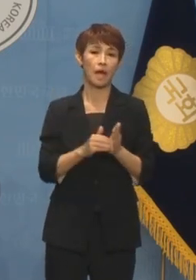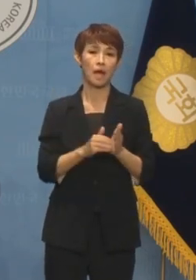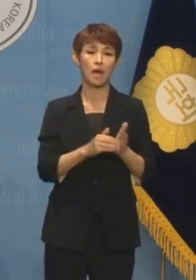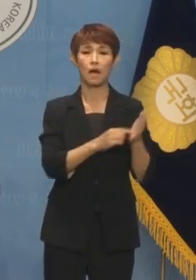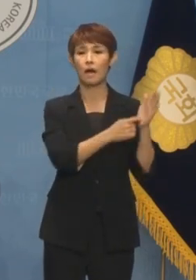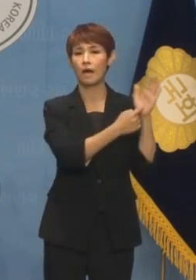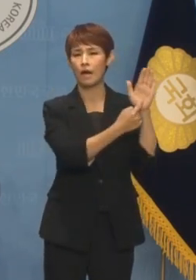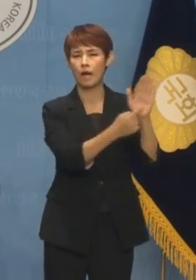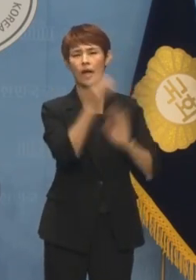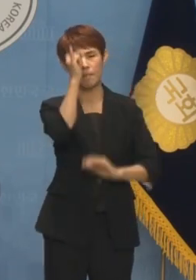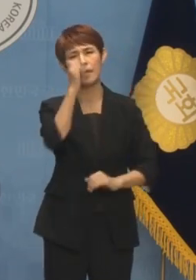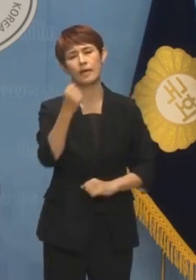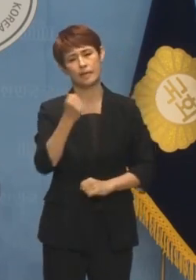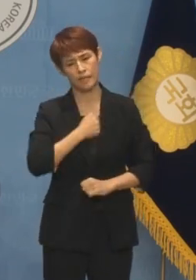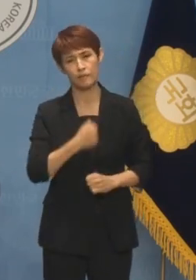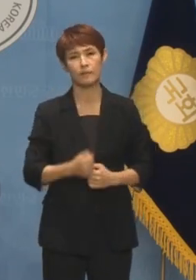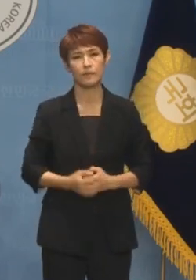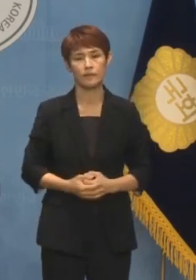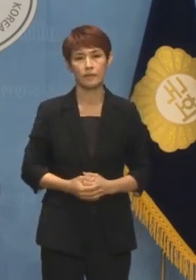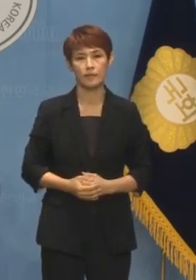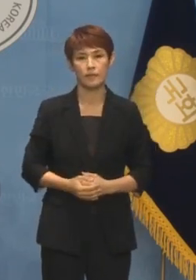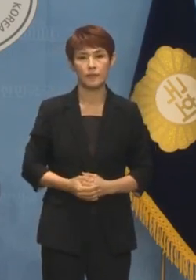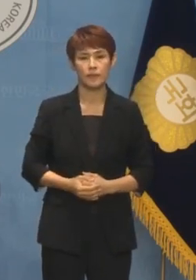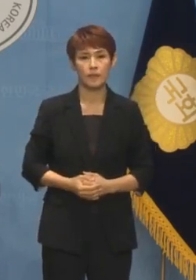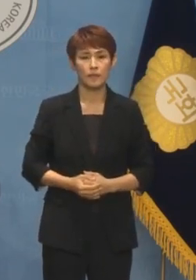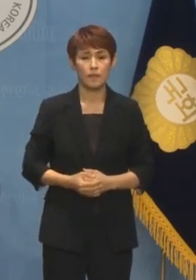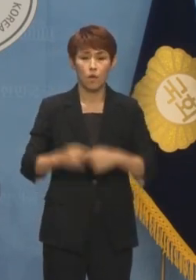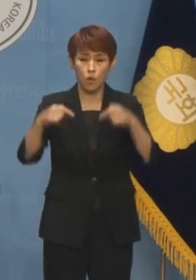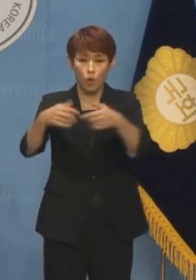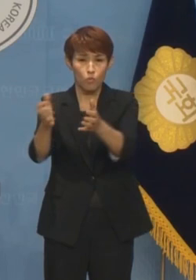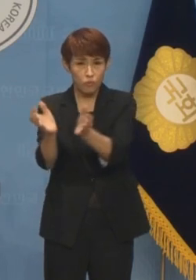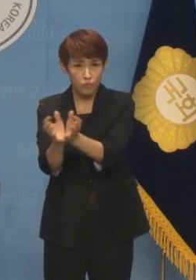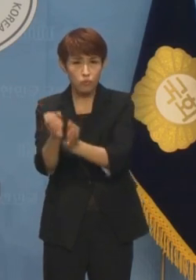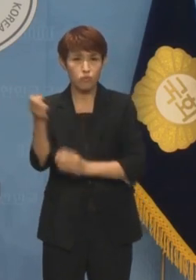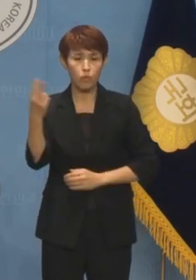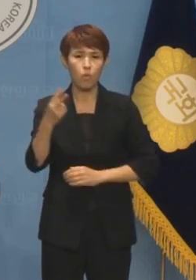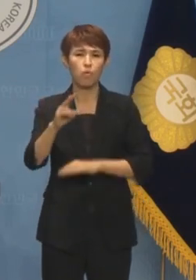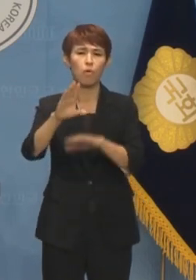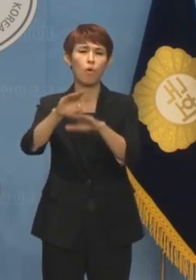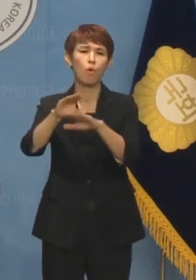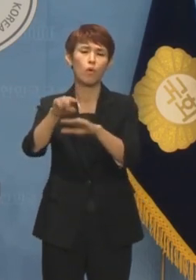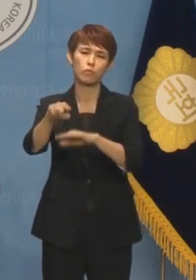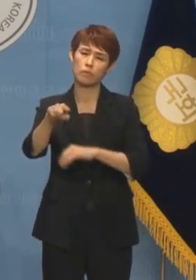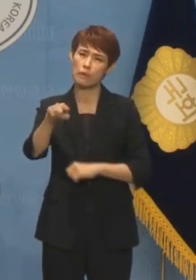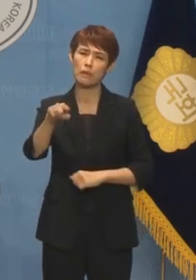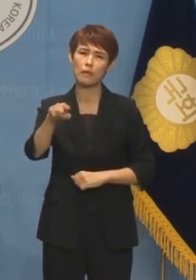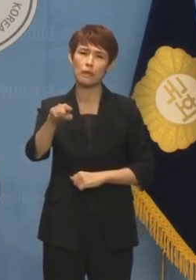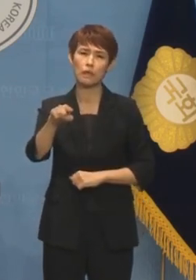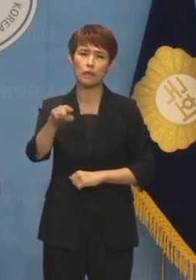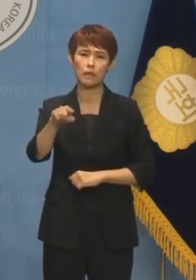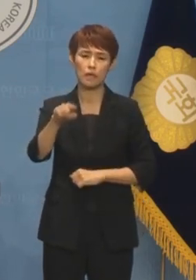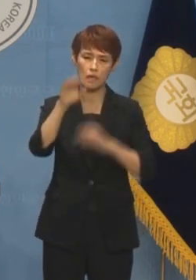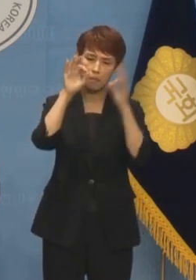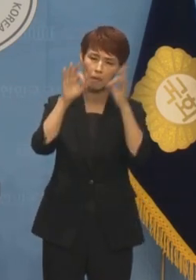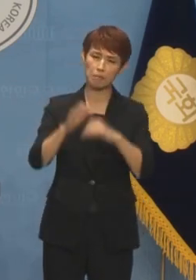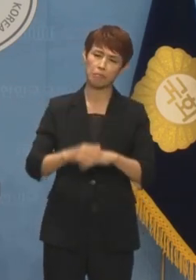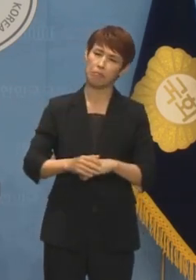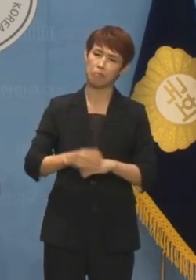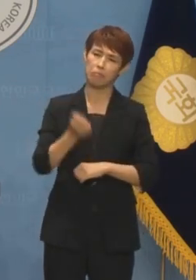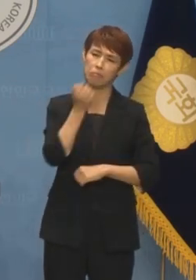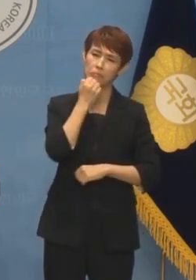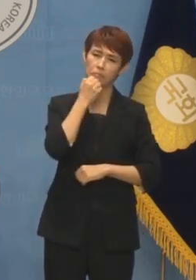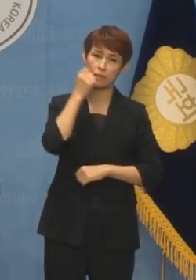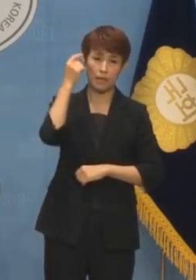생색냈을 터다라고 한탄합니다. 외교뿐만 아니라 언론마저 너무나 우습게 보는 이